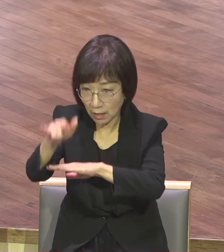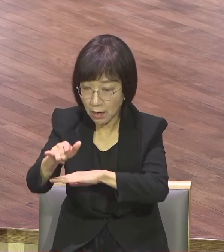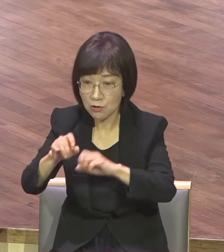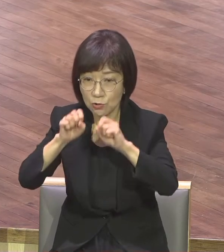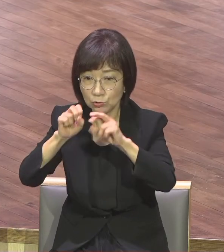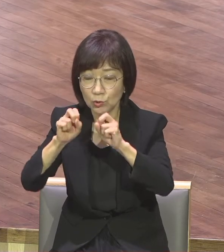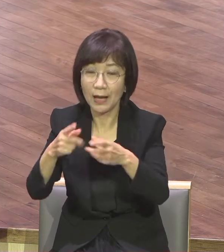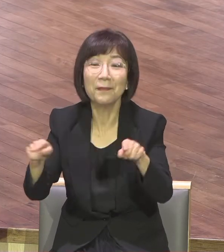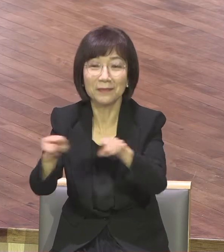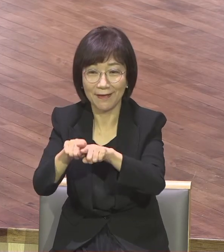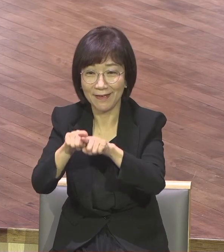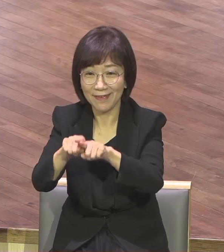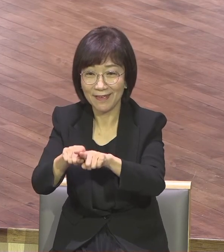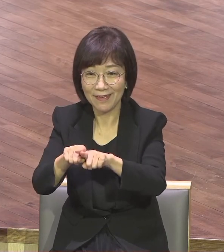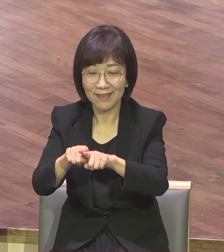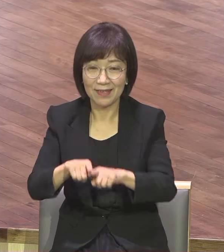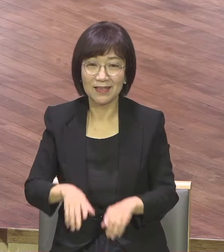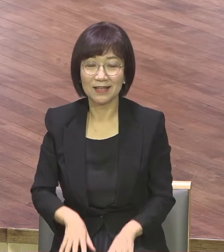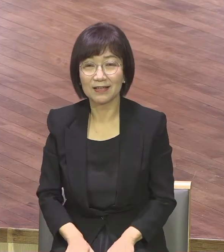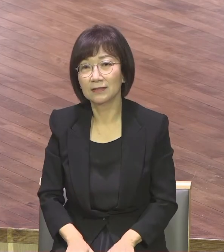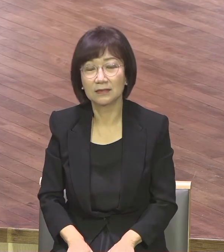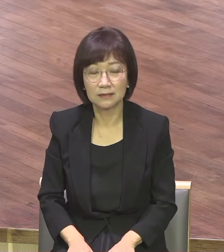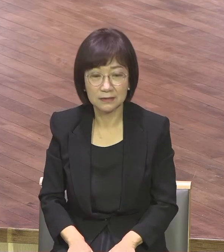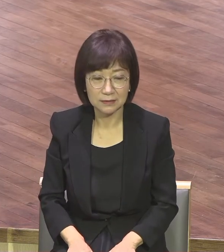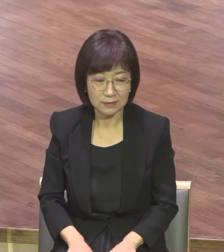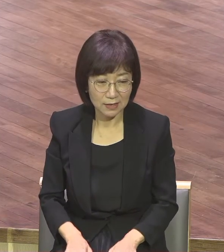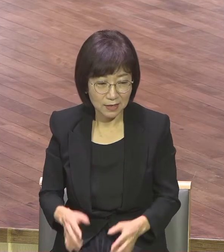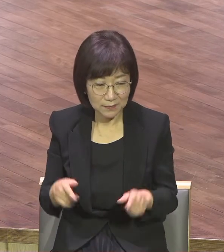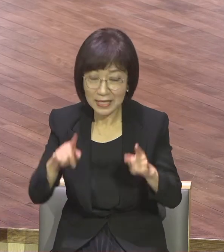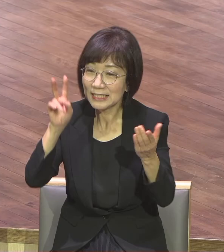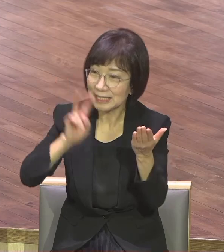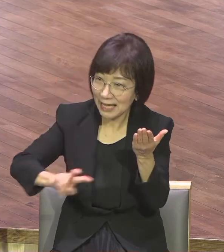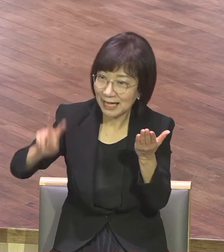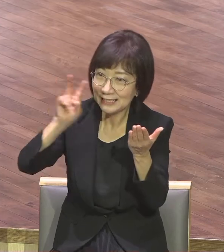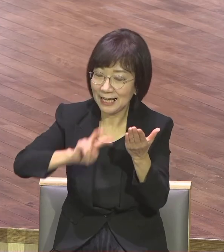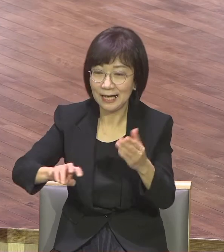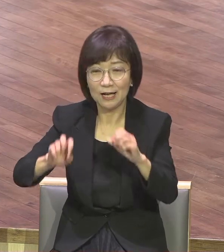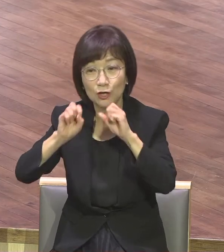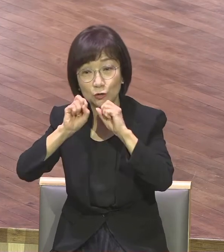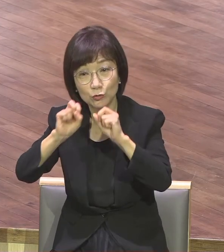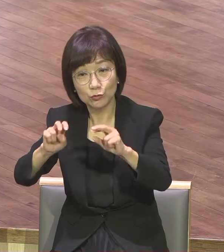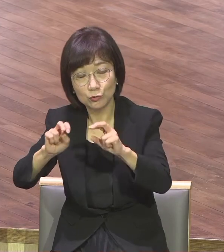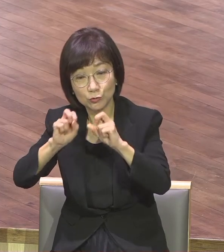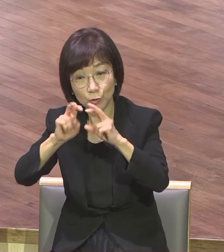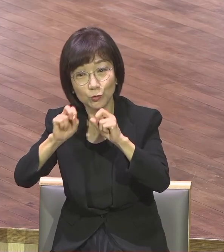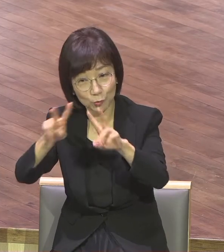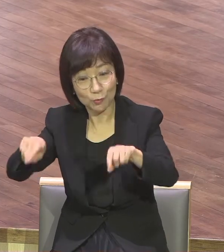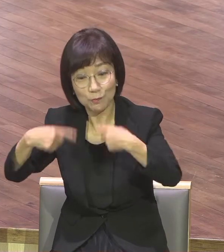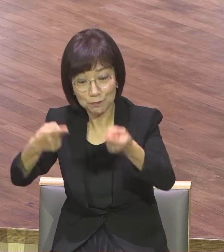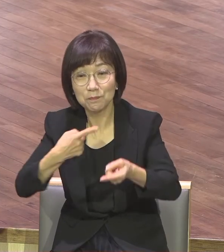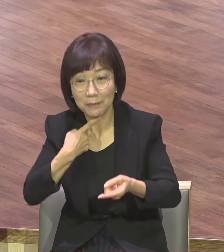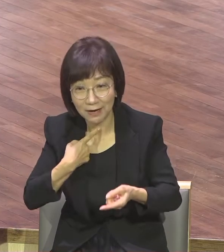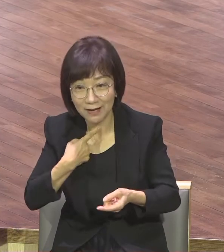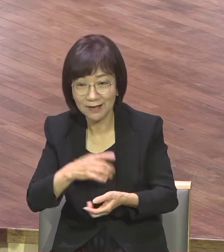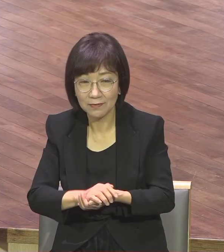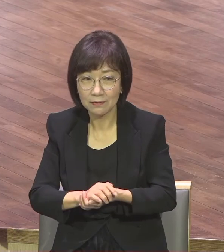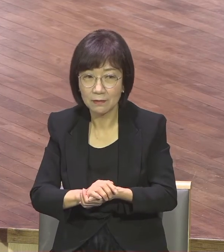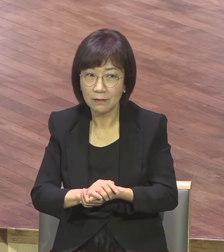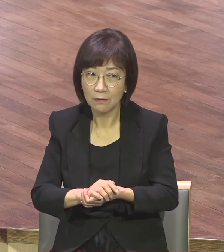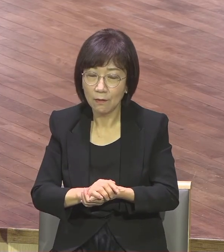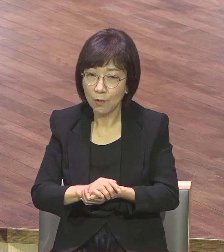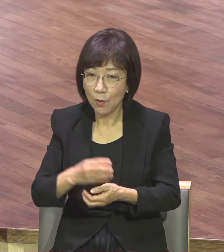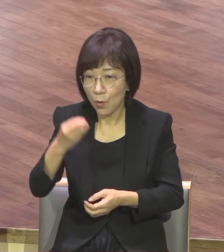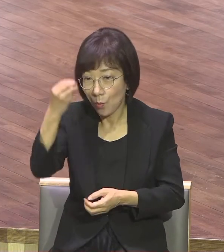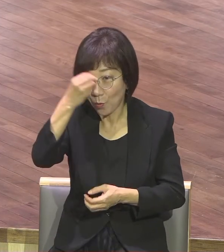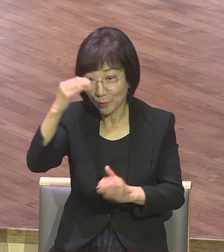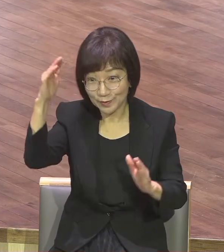그렇게 뭐 많지는 않지만은 그렇게 와서 찬양도 부르고 함께 캠프 참여. 어려서 한번 선교지 와서 캠프